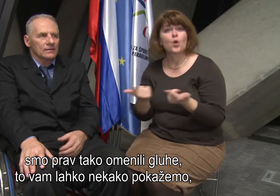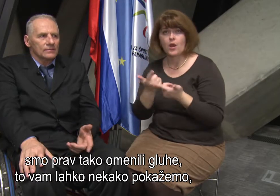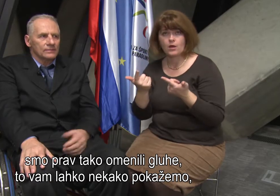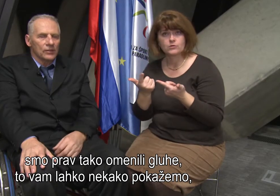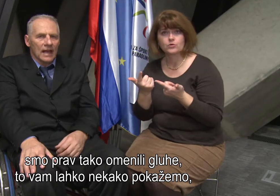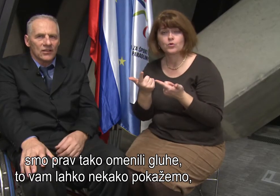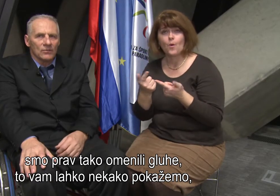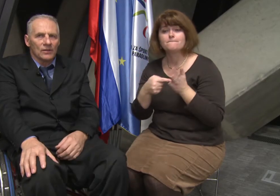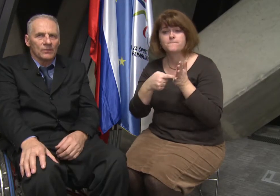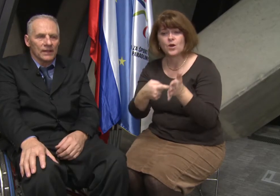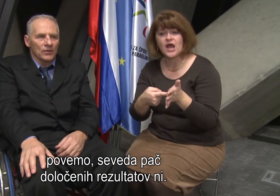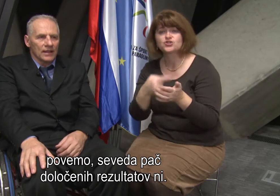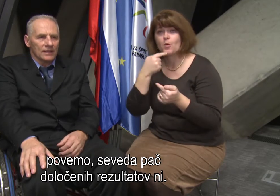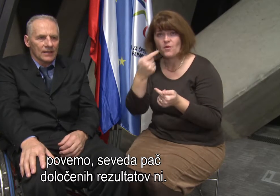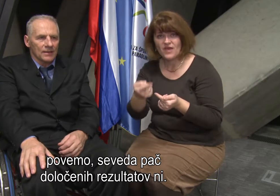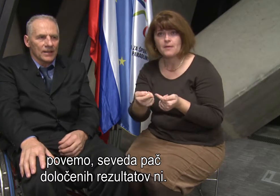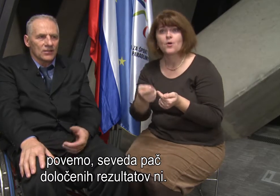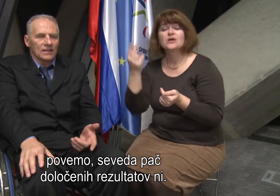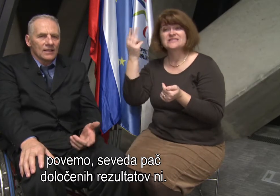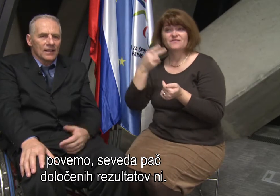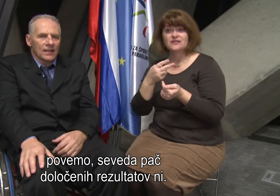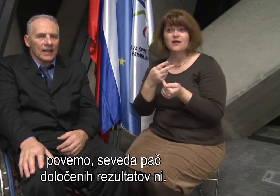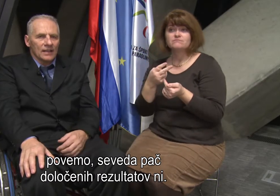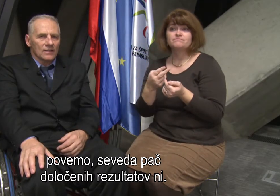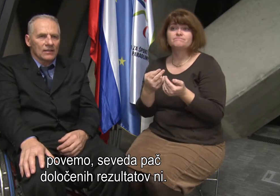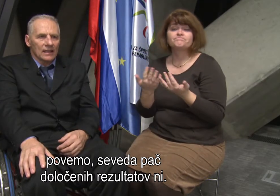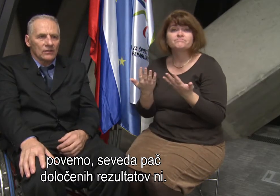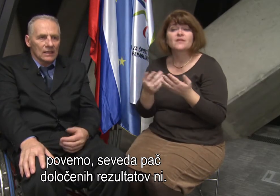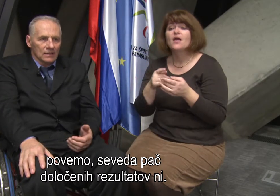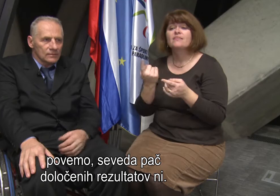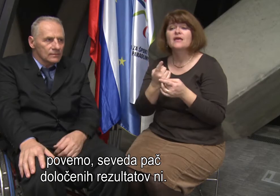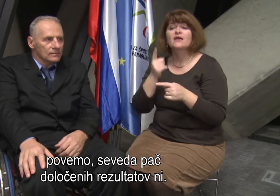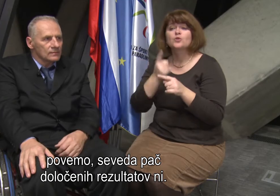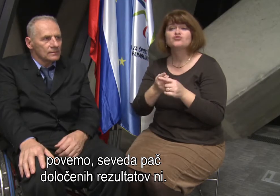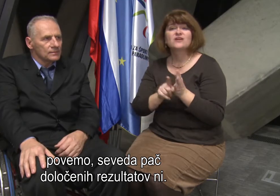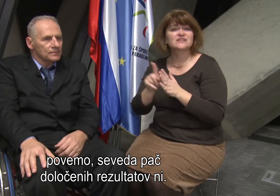nekako pokažemo, povemo, seveda pač adekvatnih rezultatov ni.